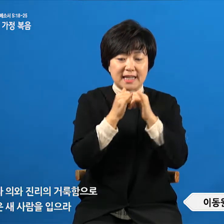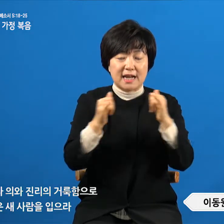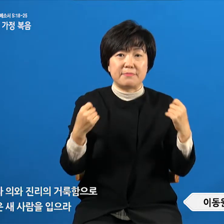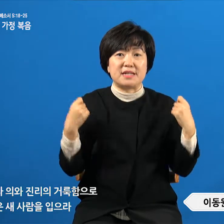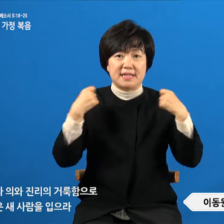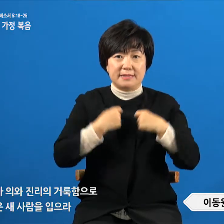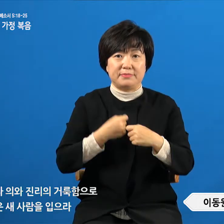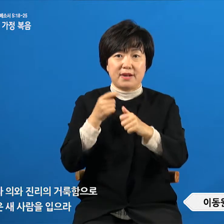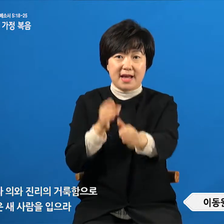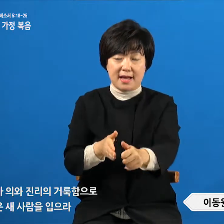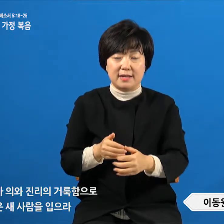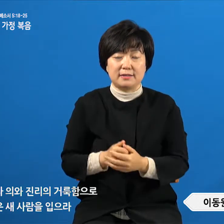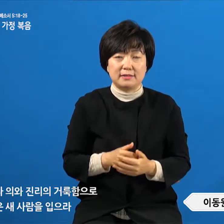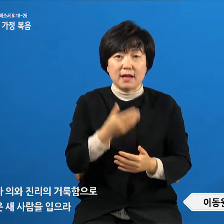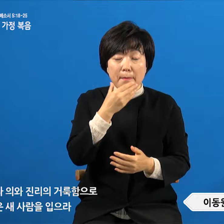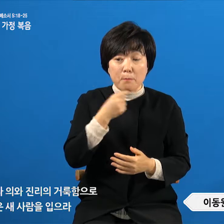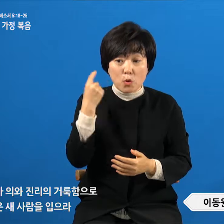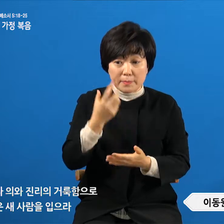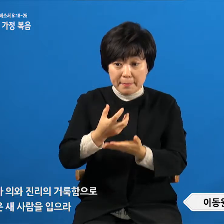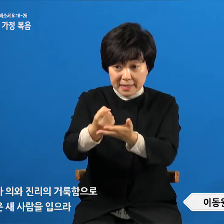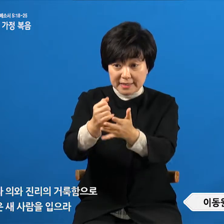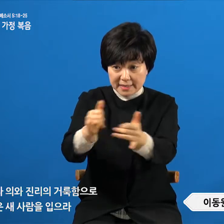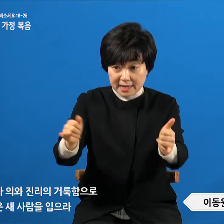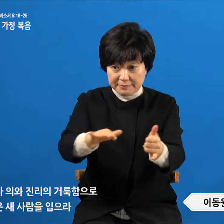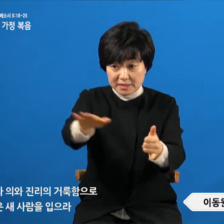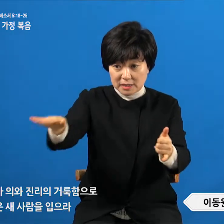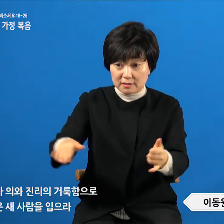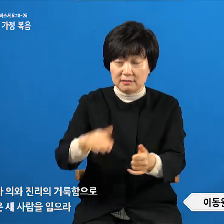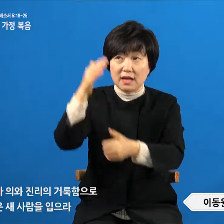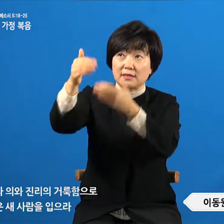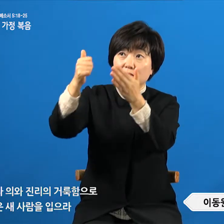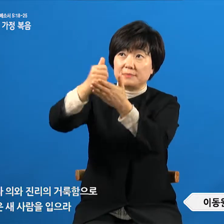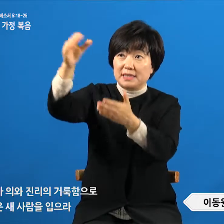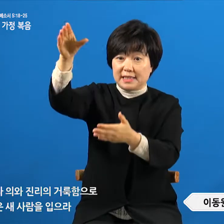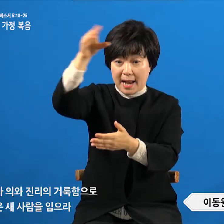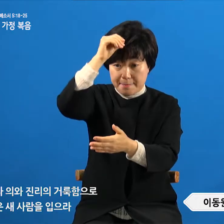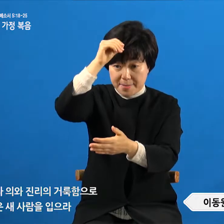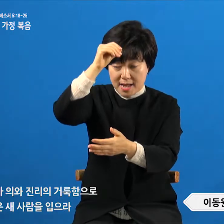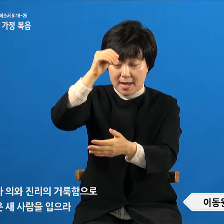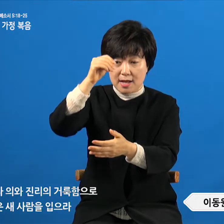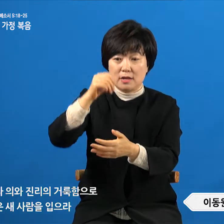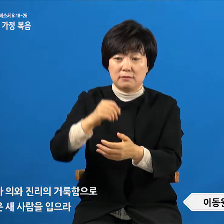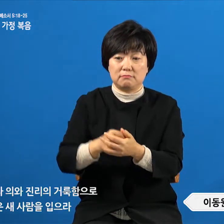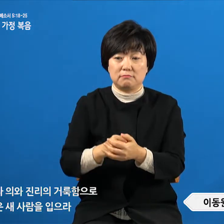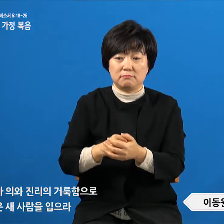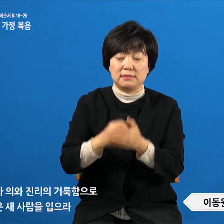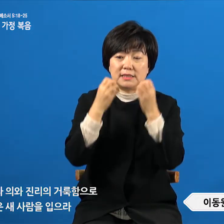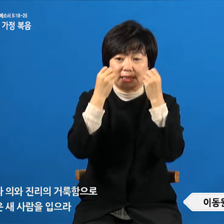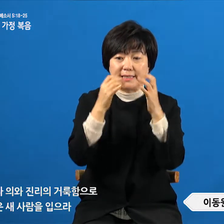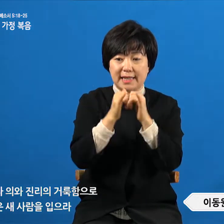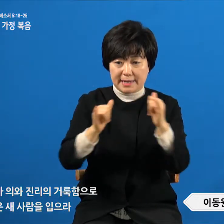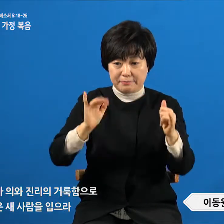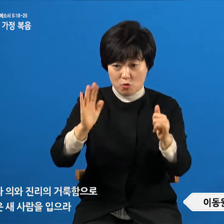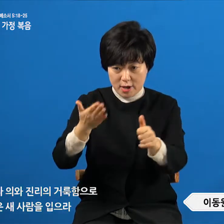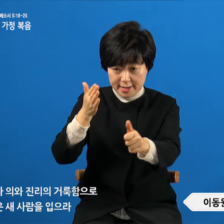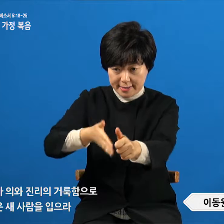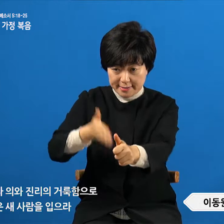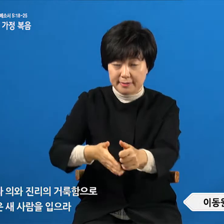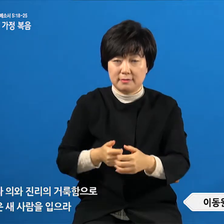새 사람을 입으라. 복음을 받아들인 사람들은 하나님을 닮아야 한다고, 새로운 사람이 되어야